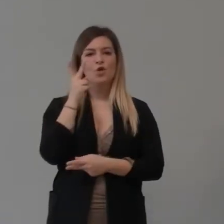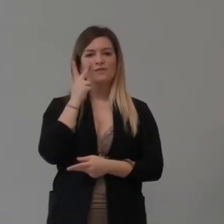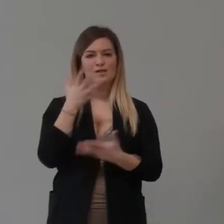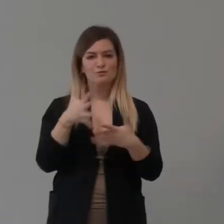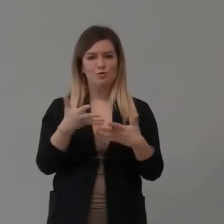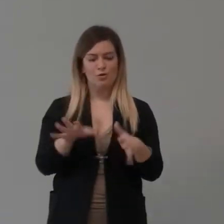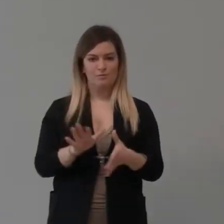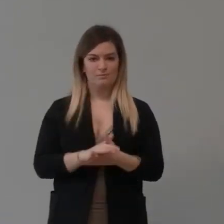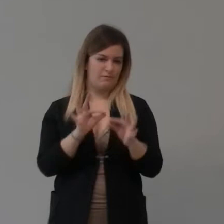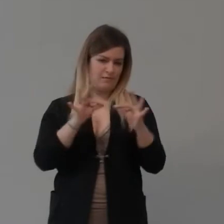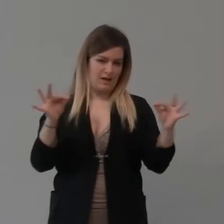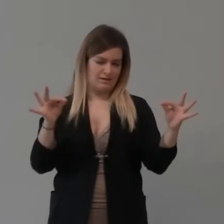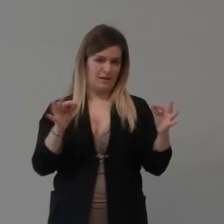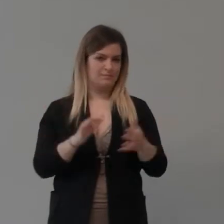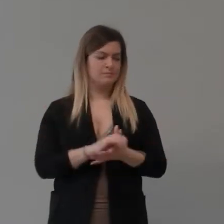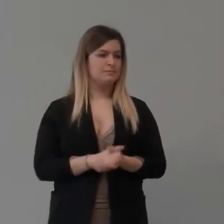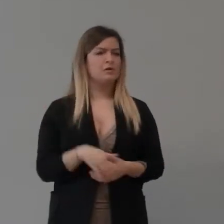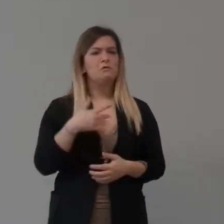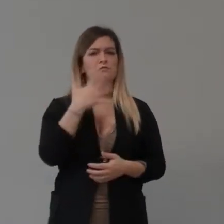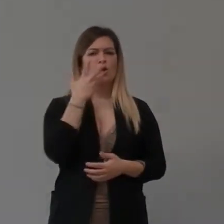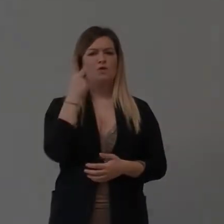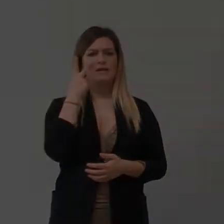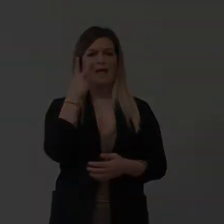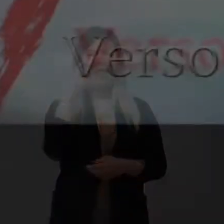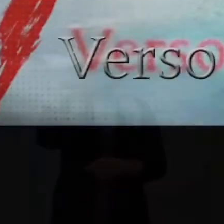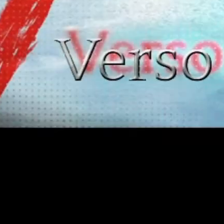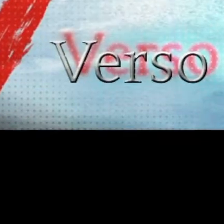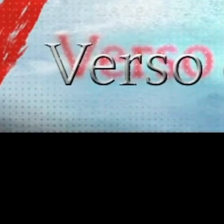insieme a voi come va a finire il filmato.